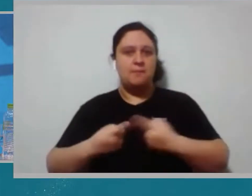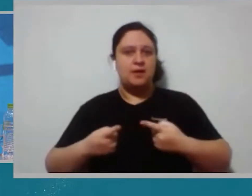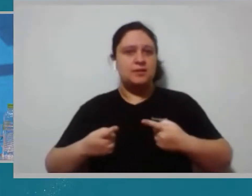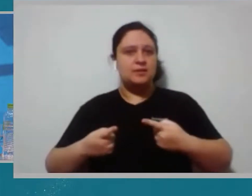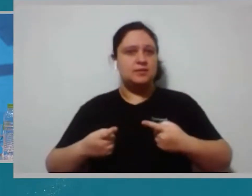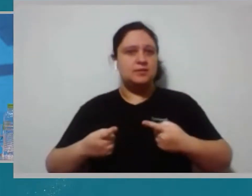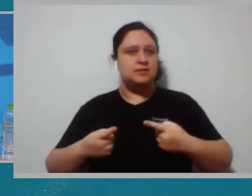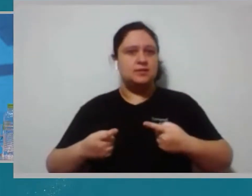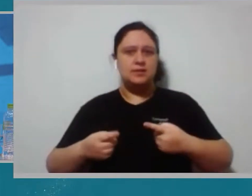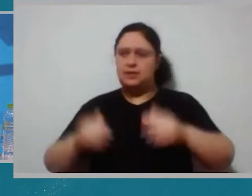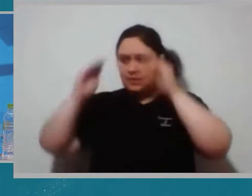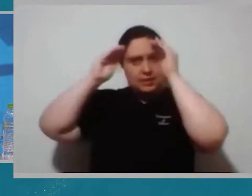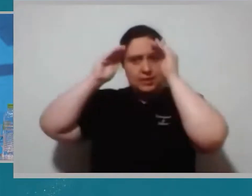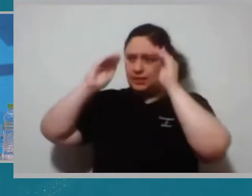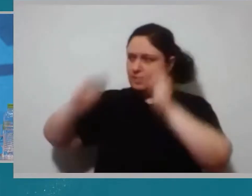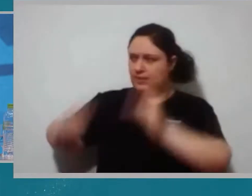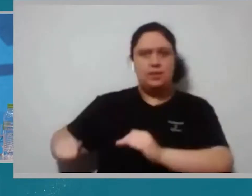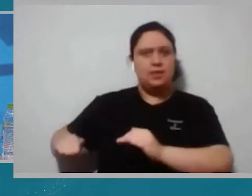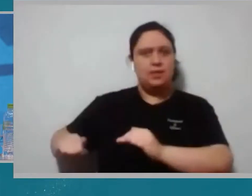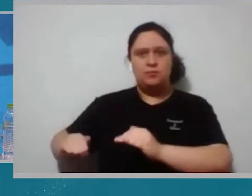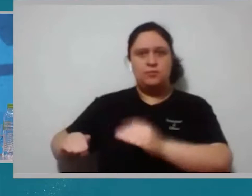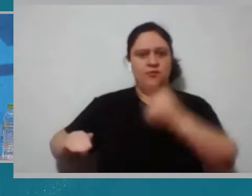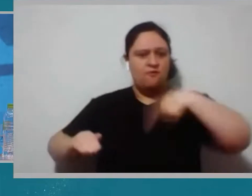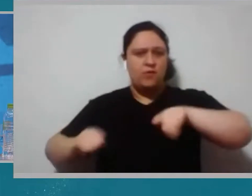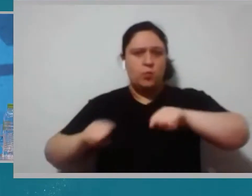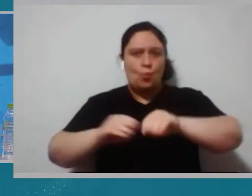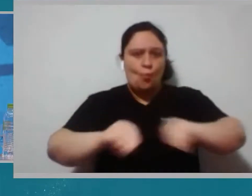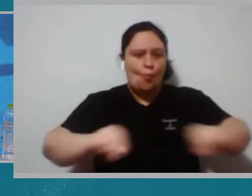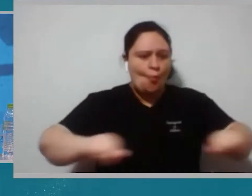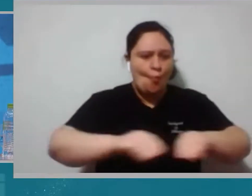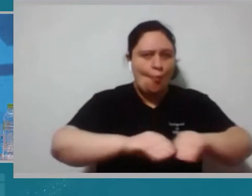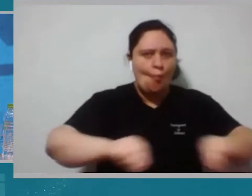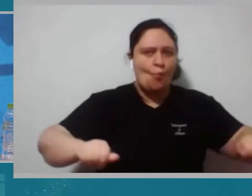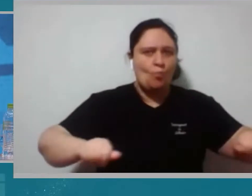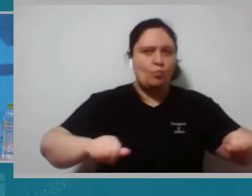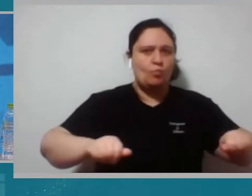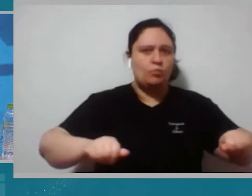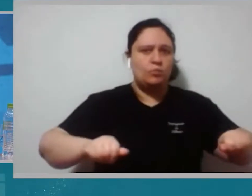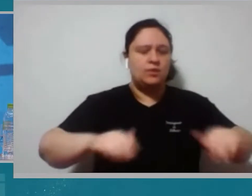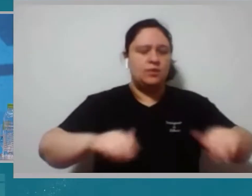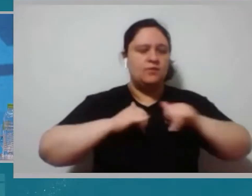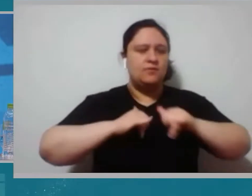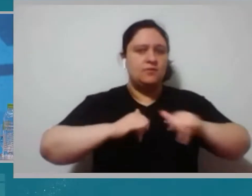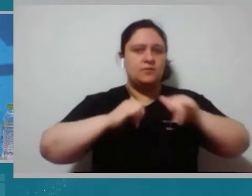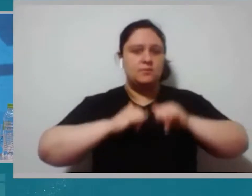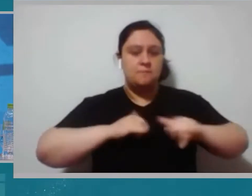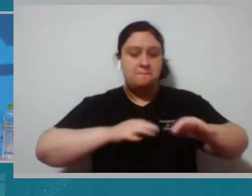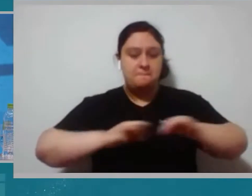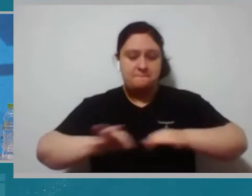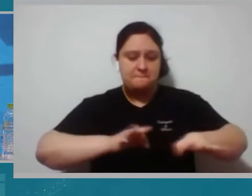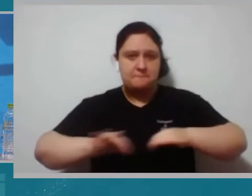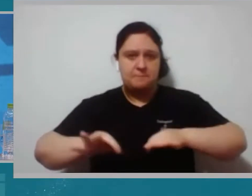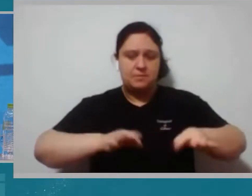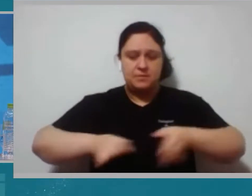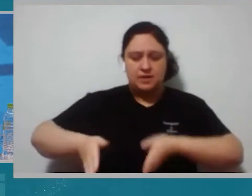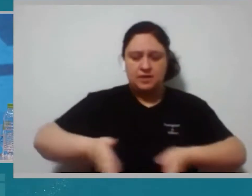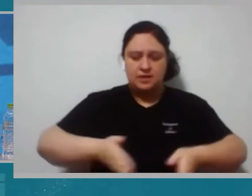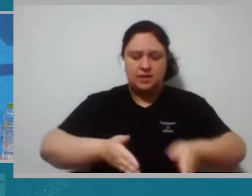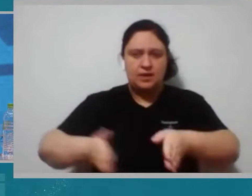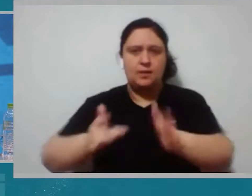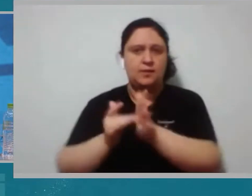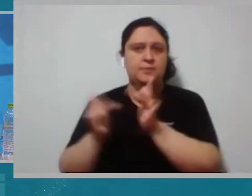para o deserto. E no deserto ele disse: preparai o caminho do Senhor, endireitai as suas